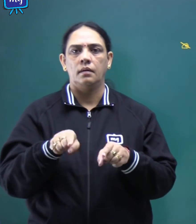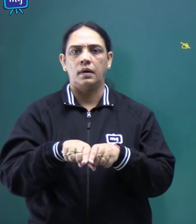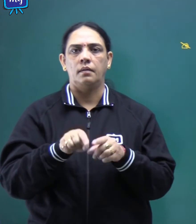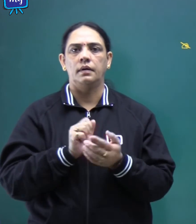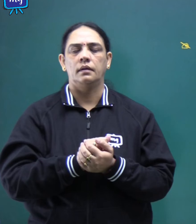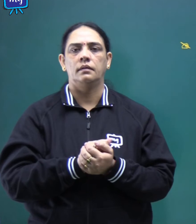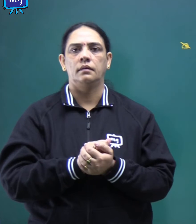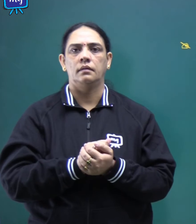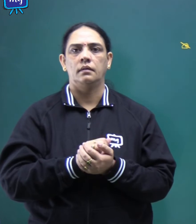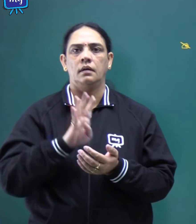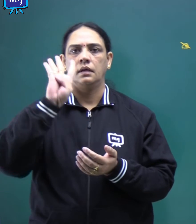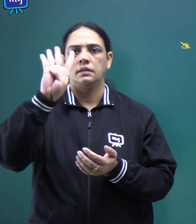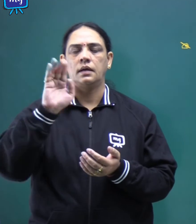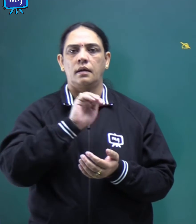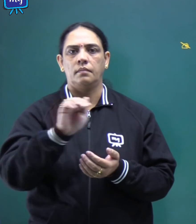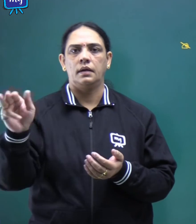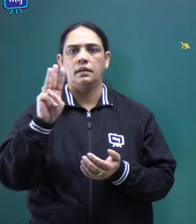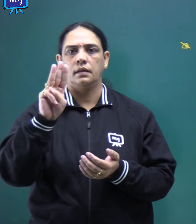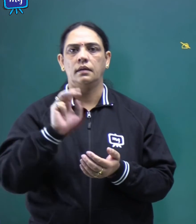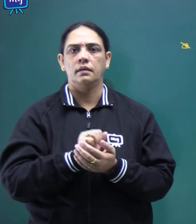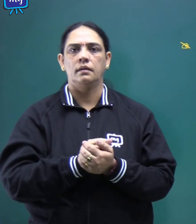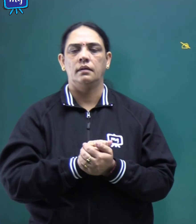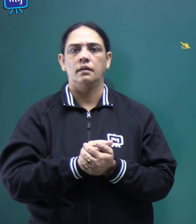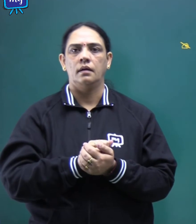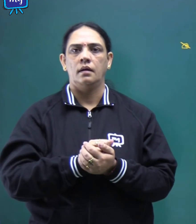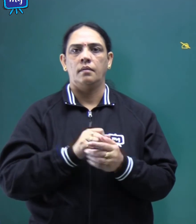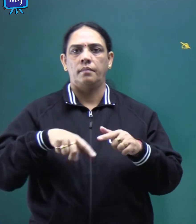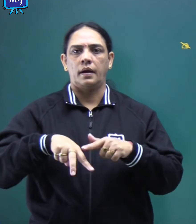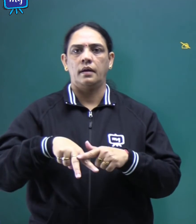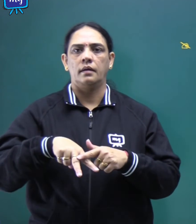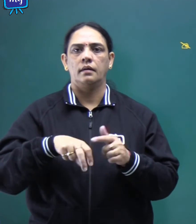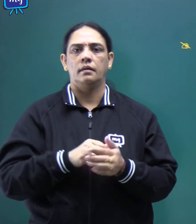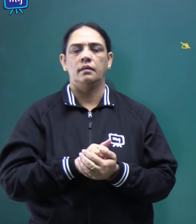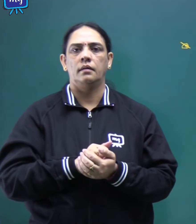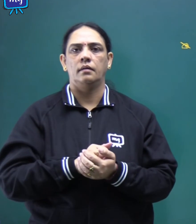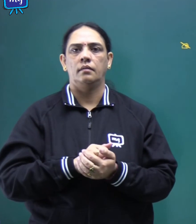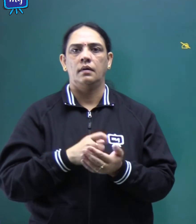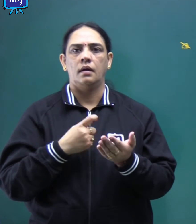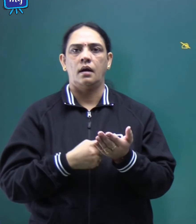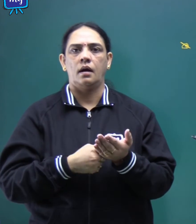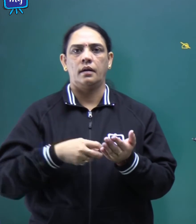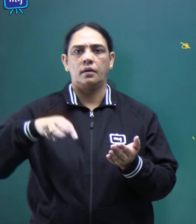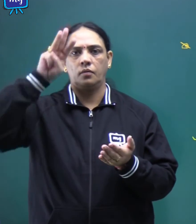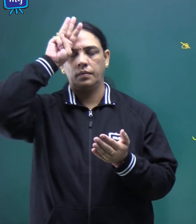बराबर 4/3 पाई आर क्यूब।